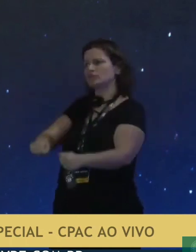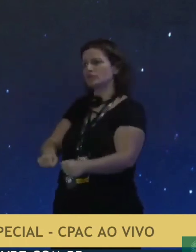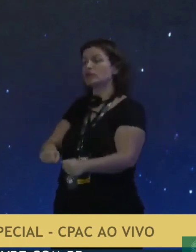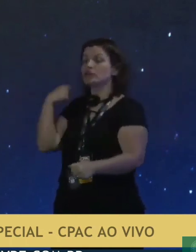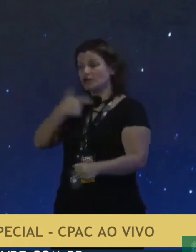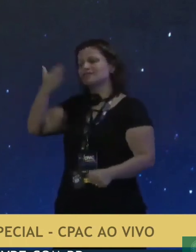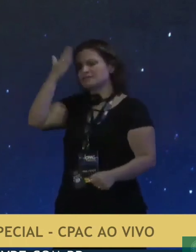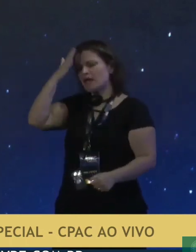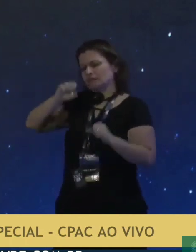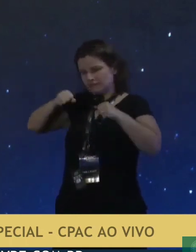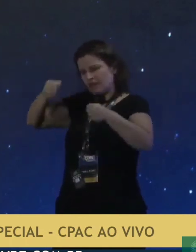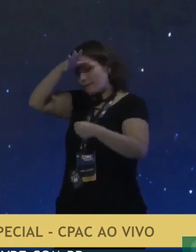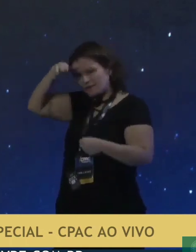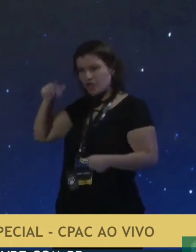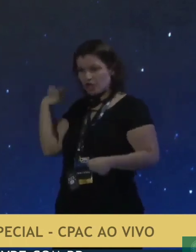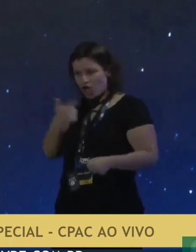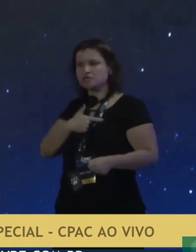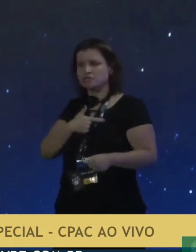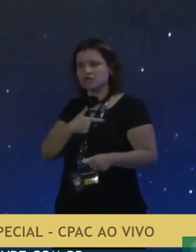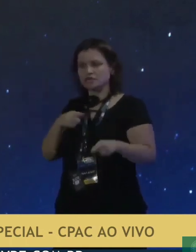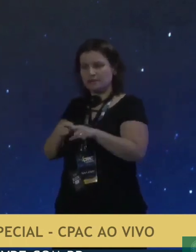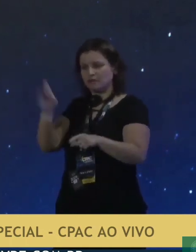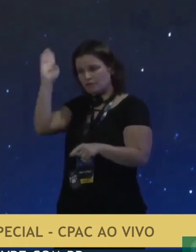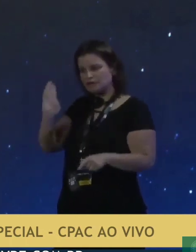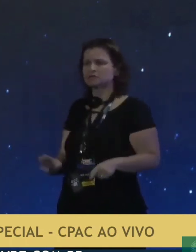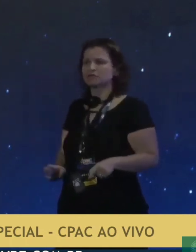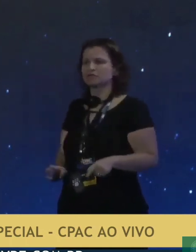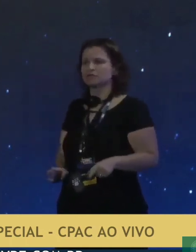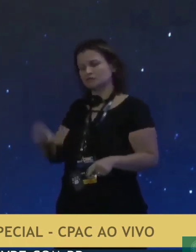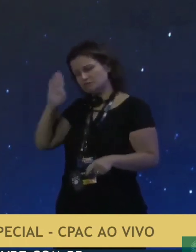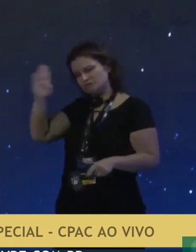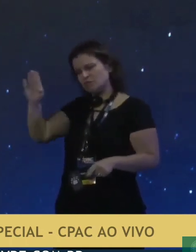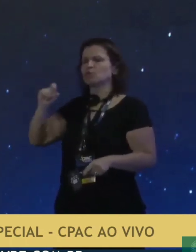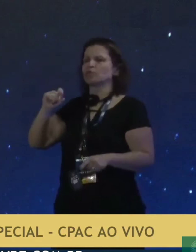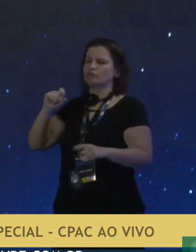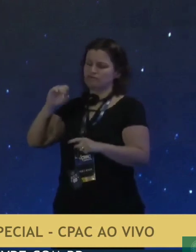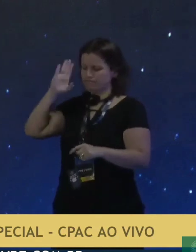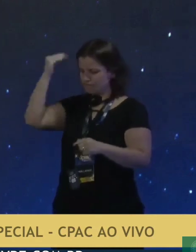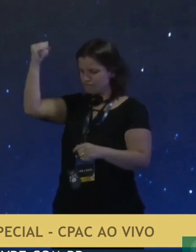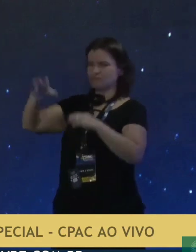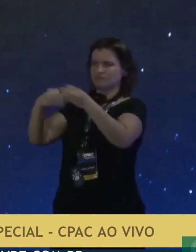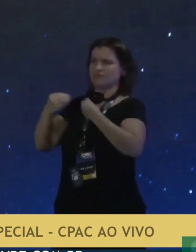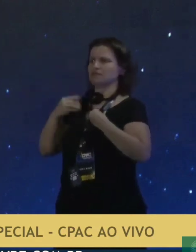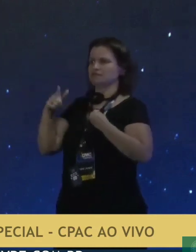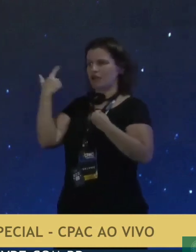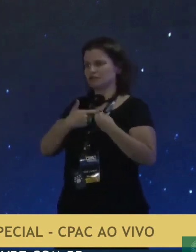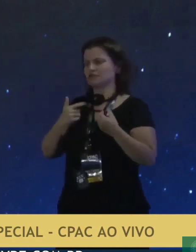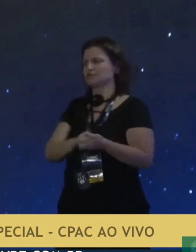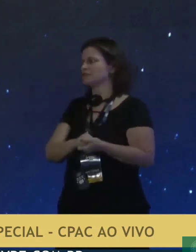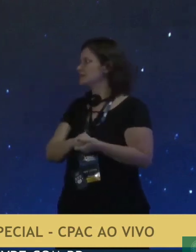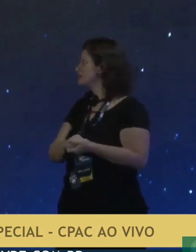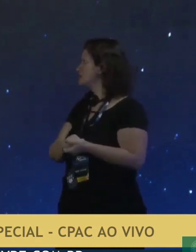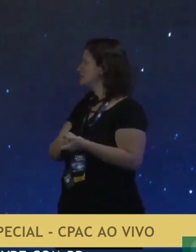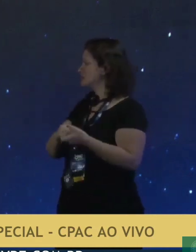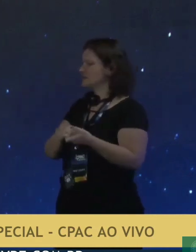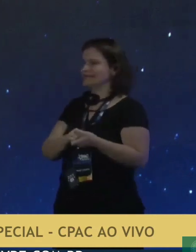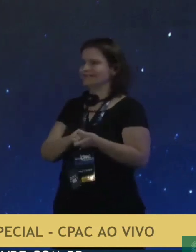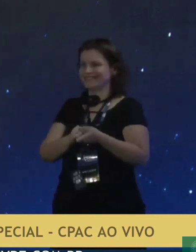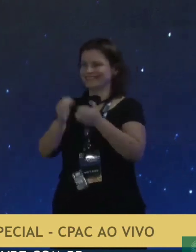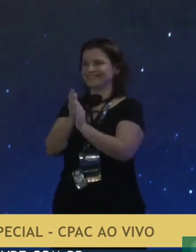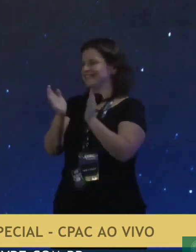Saibamos defender a Amazônia é nossa, só nós, que Deus nos ajude a preservar essa herança magnífica que nós recebemos. Senhor, todos muito obrigado.